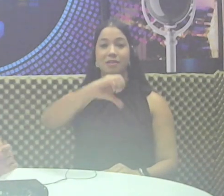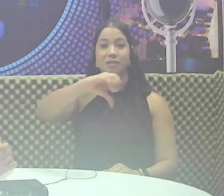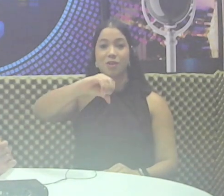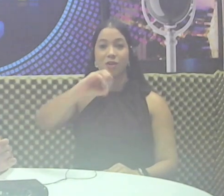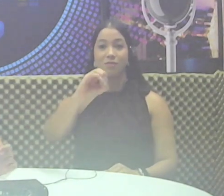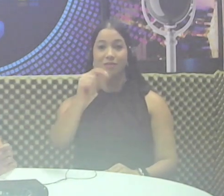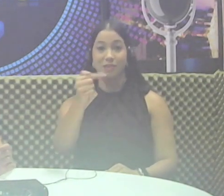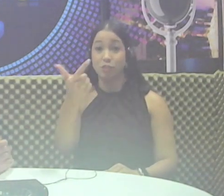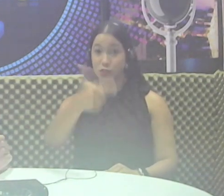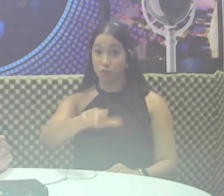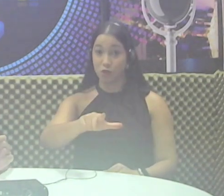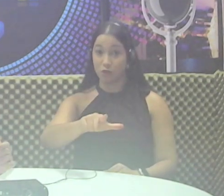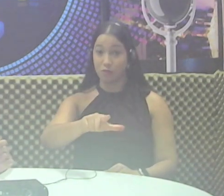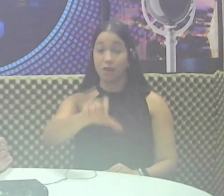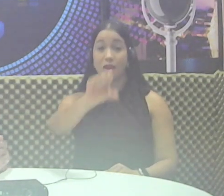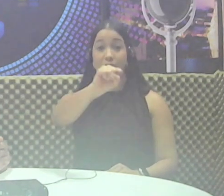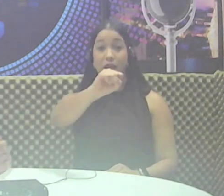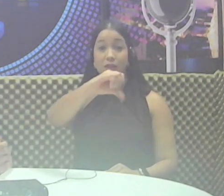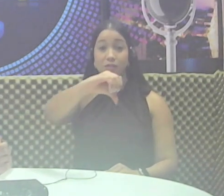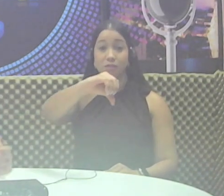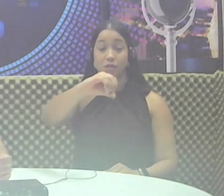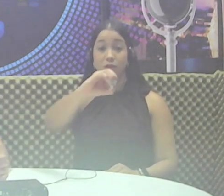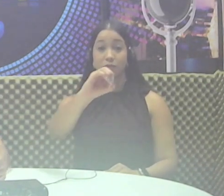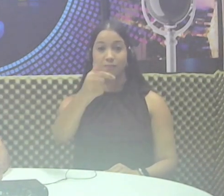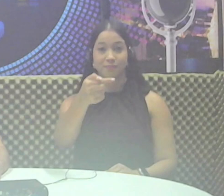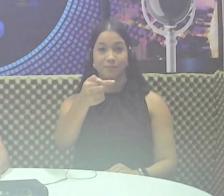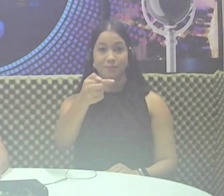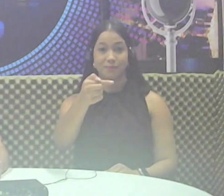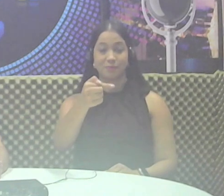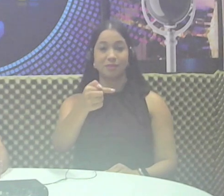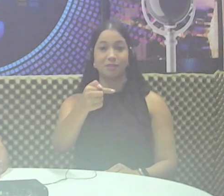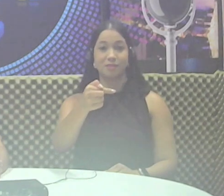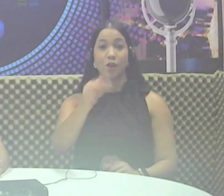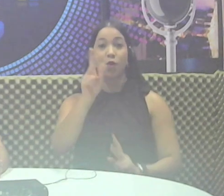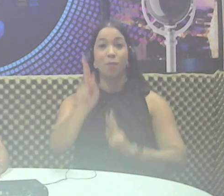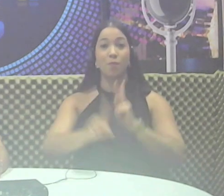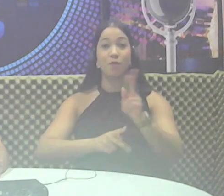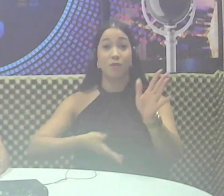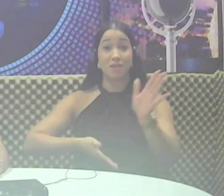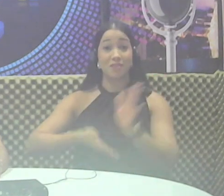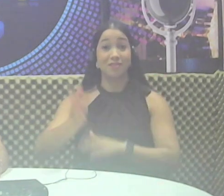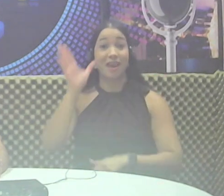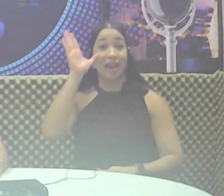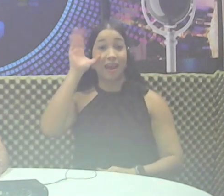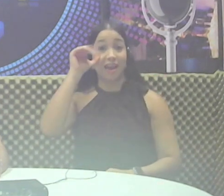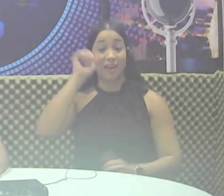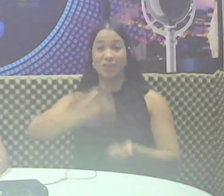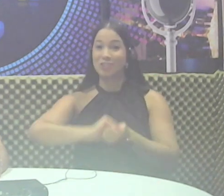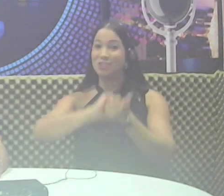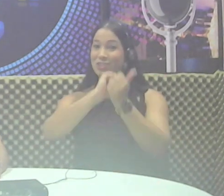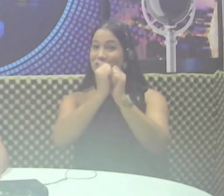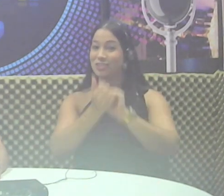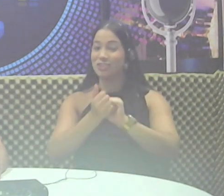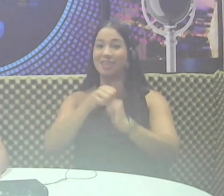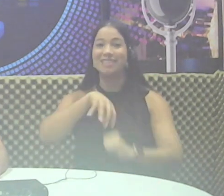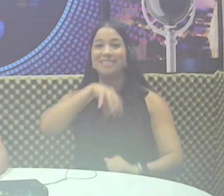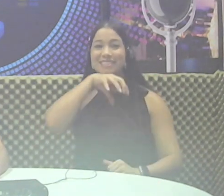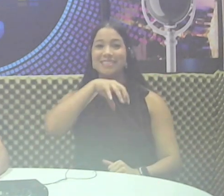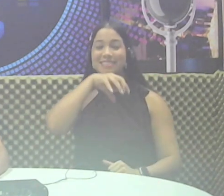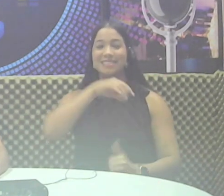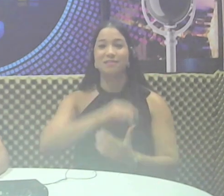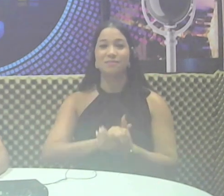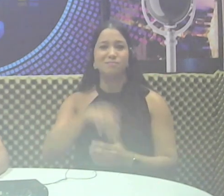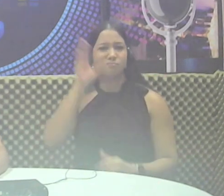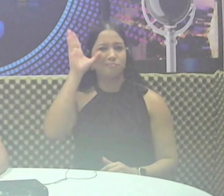S-907, repetindo, a S-907, para atender o público que irá ao estádio municipal Parque do Sabiá